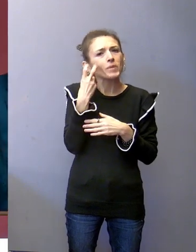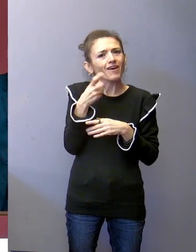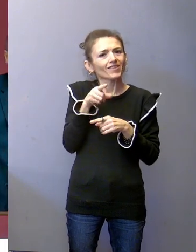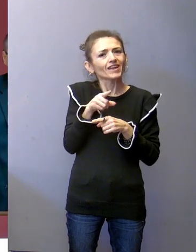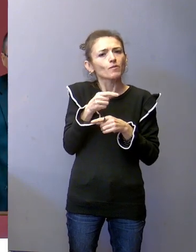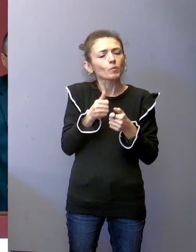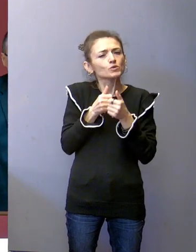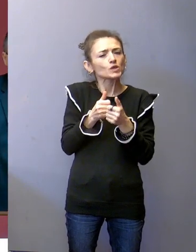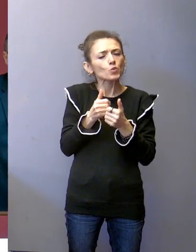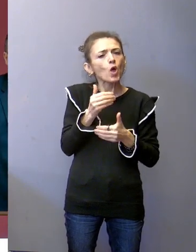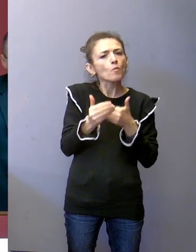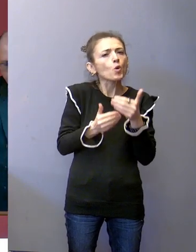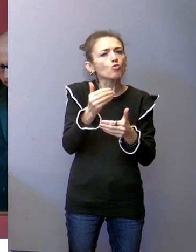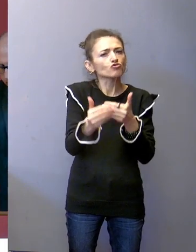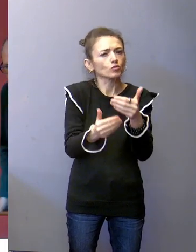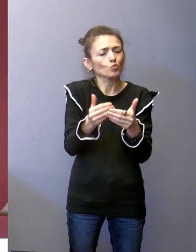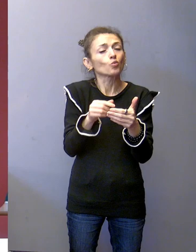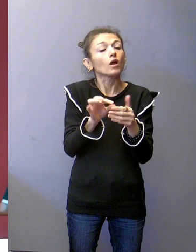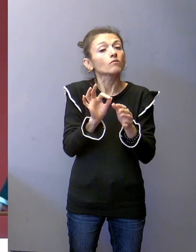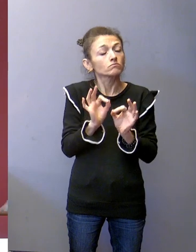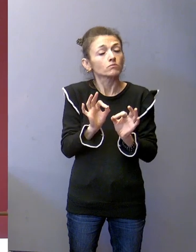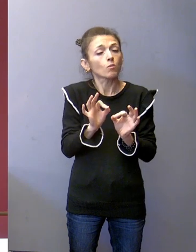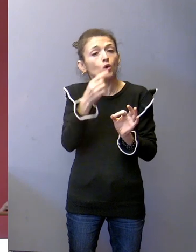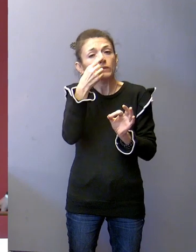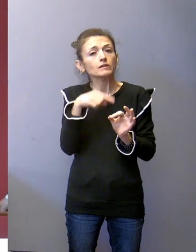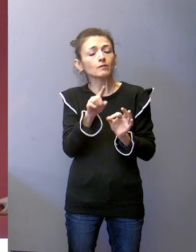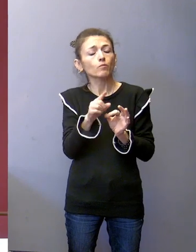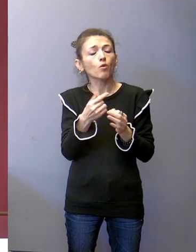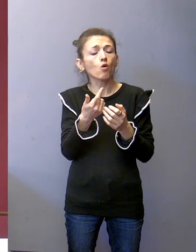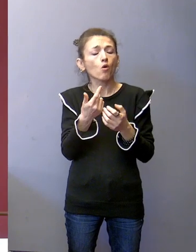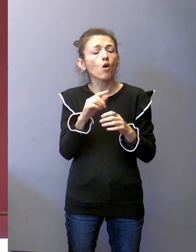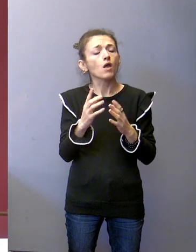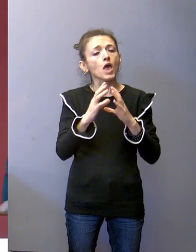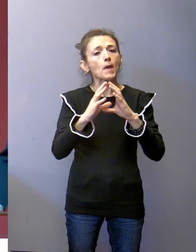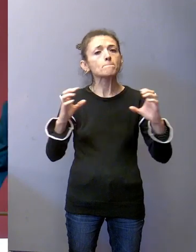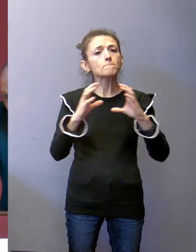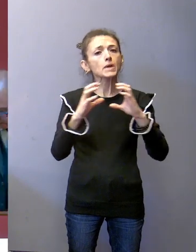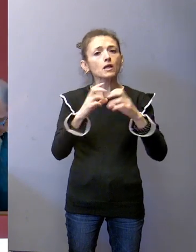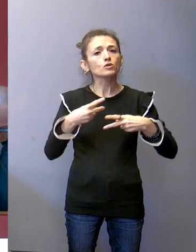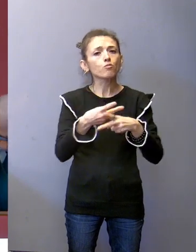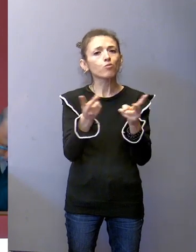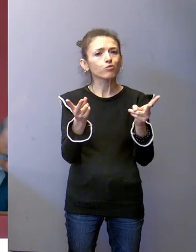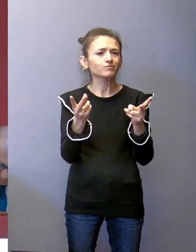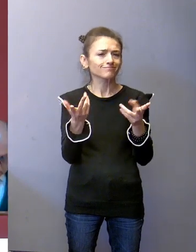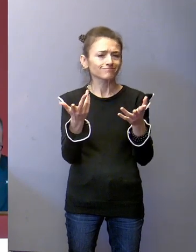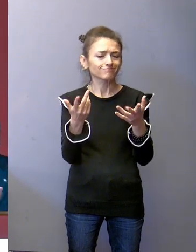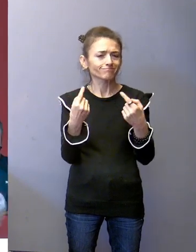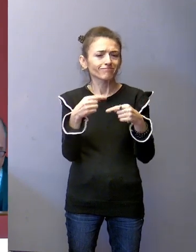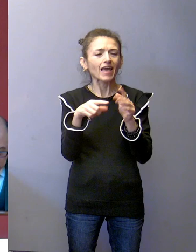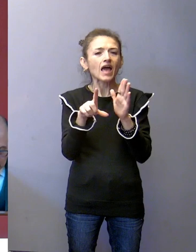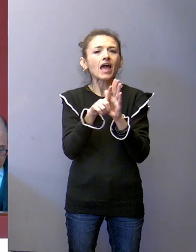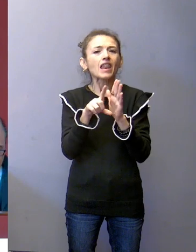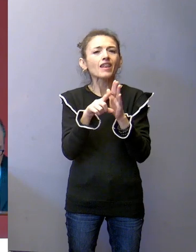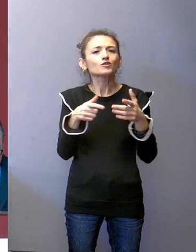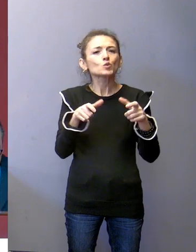procedura prevista per la realizzazione di impiantistica pubblica ovvero la legge stadi quindi questo come dire sgomberiamo il